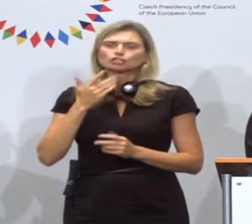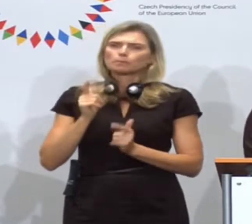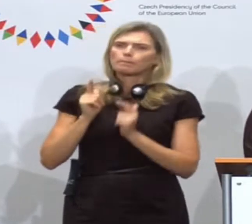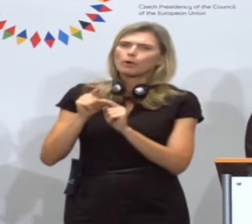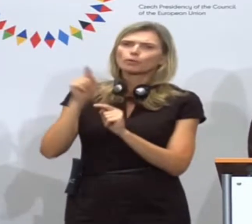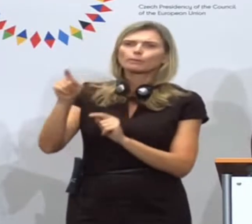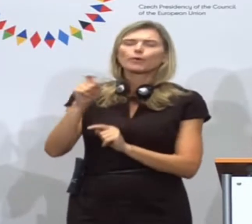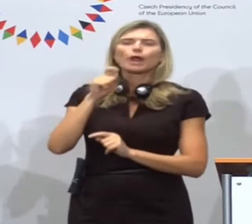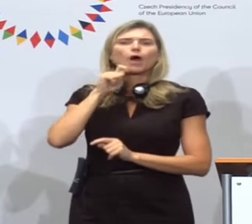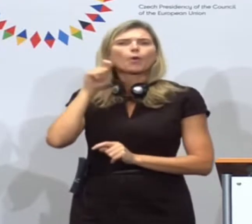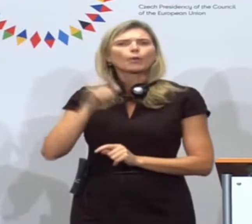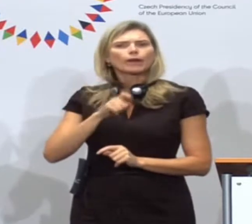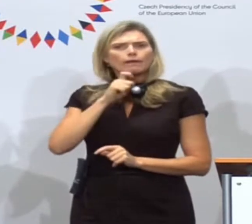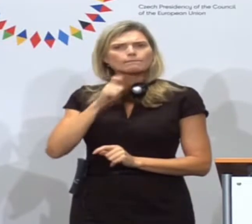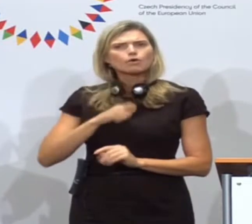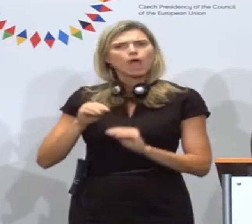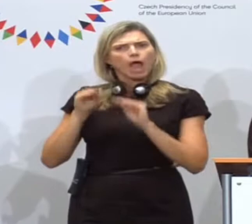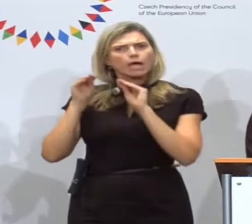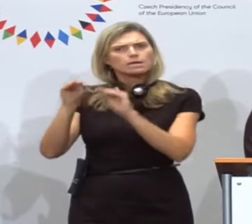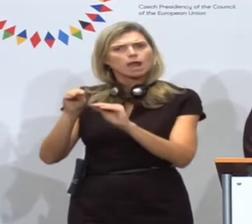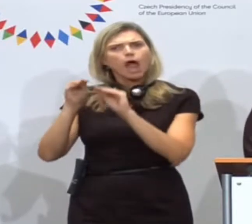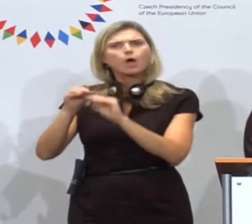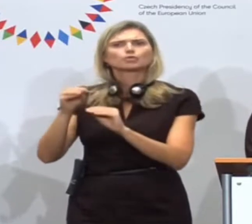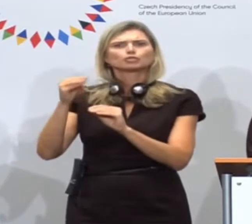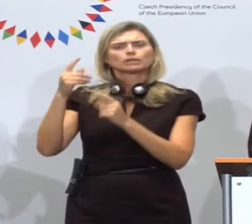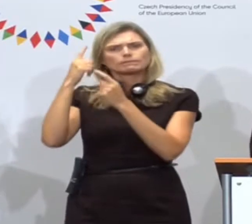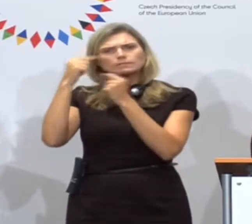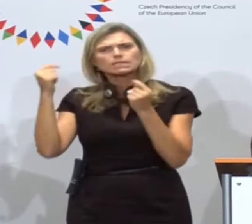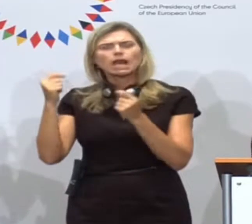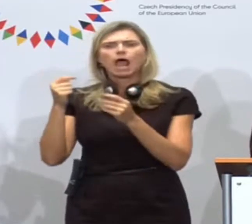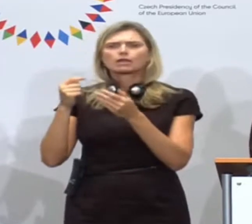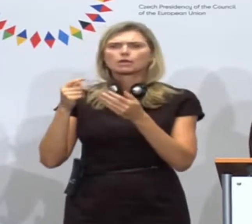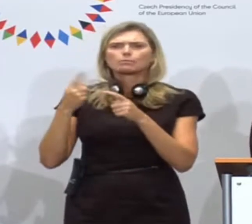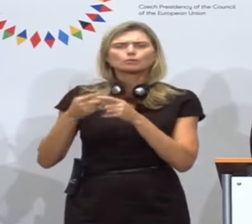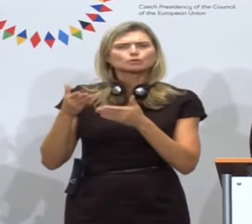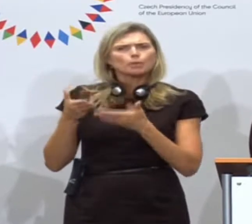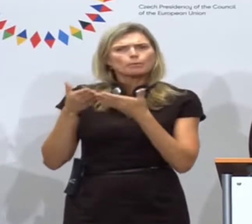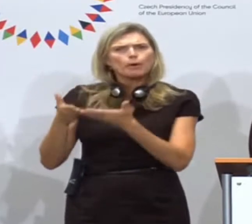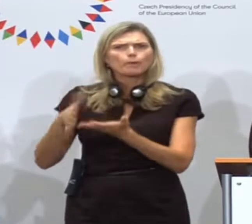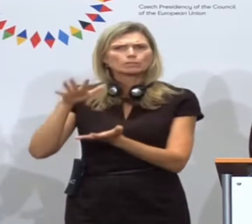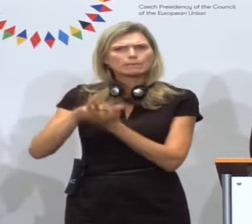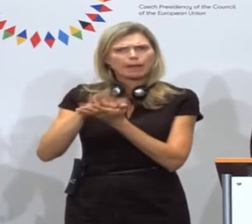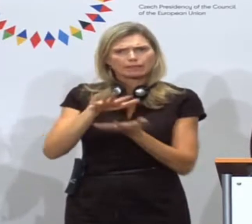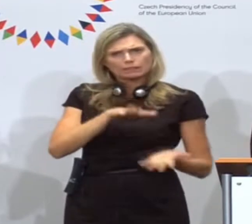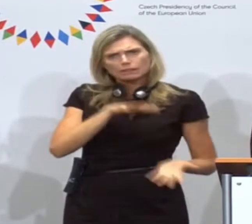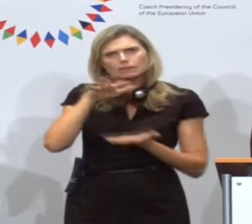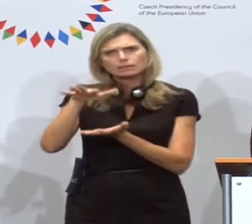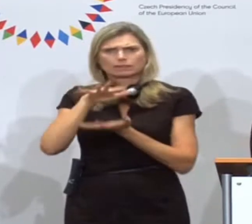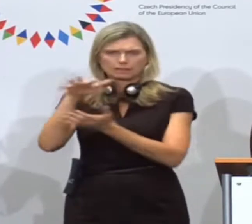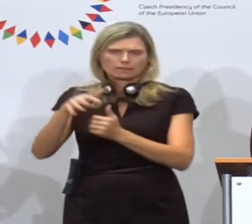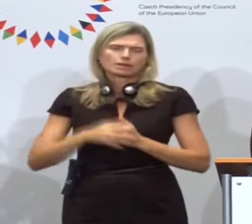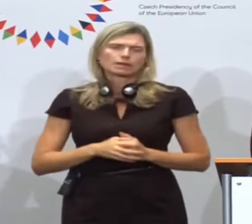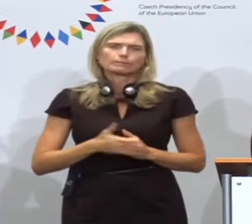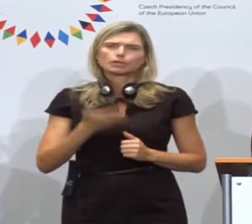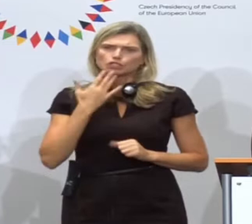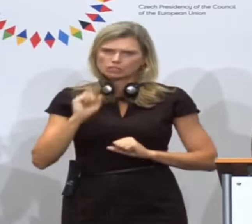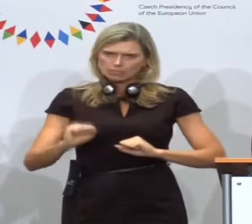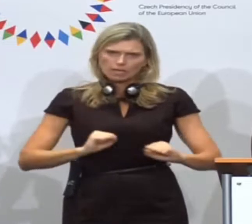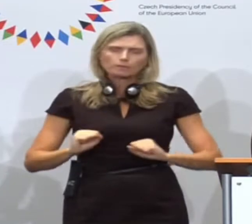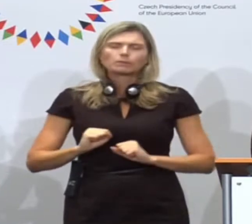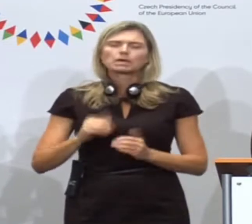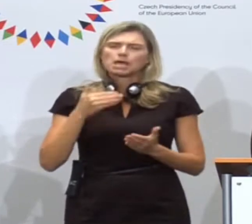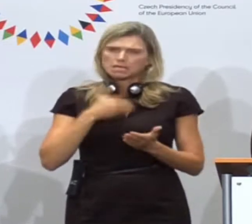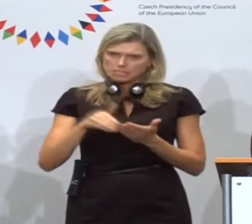ukrajinských vojáků, tak samozřejmě i možnosti další pomoci té materiální. Česká republika